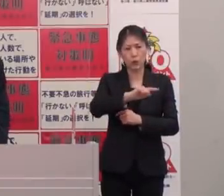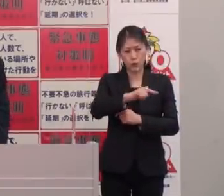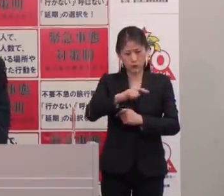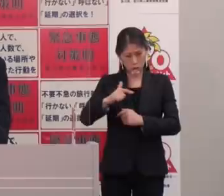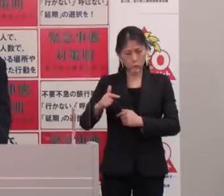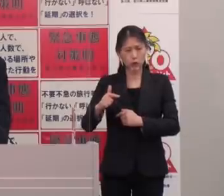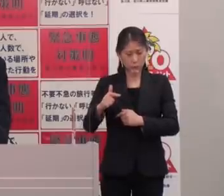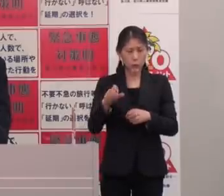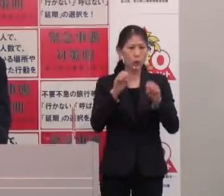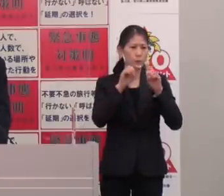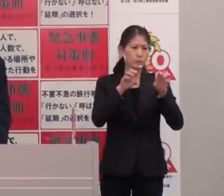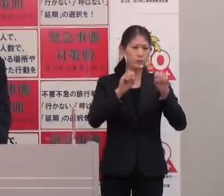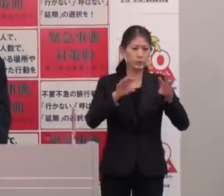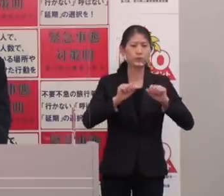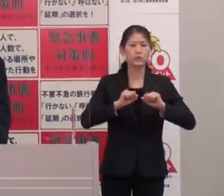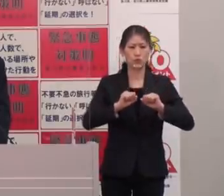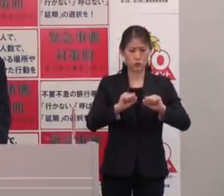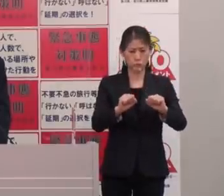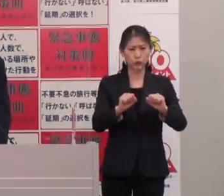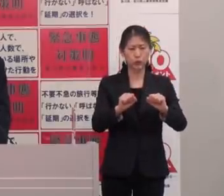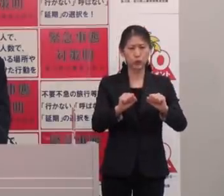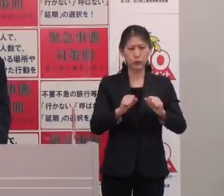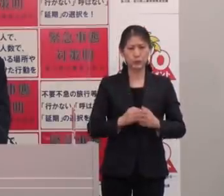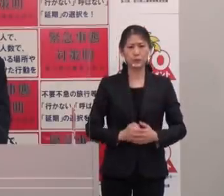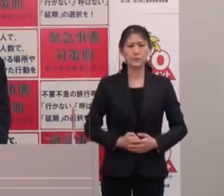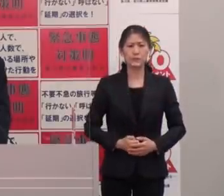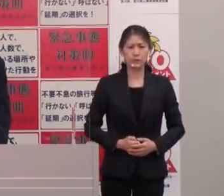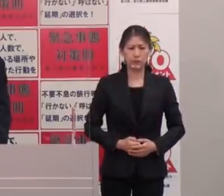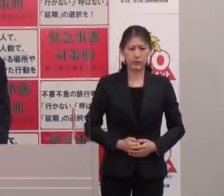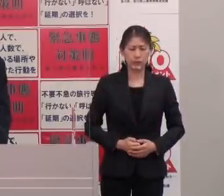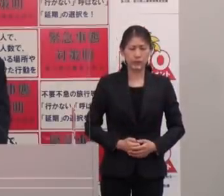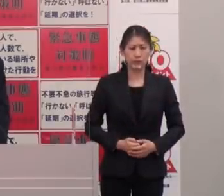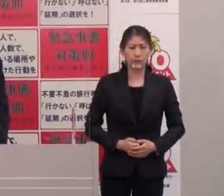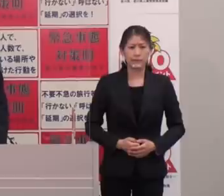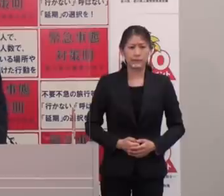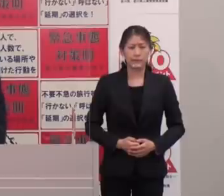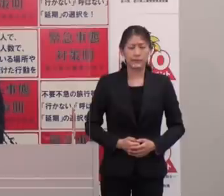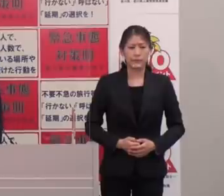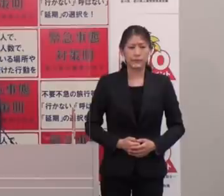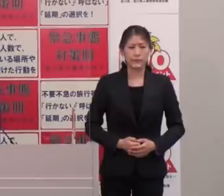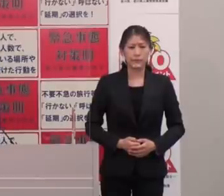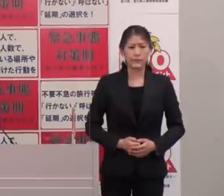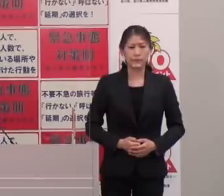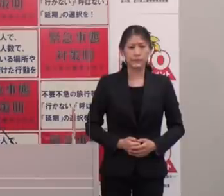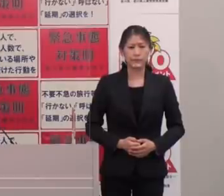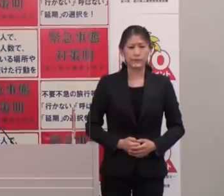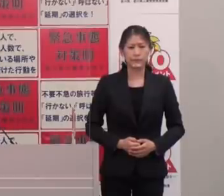し、さらに多くの店舗に呼びかけを行うことといたします。